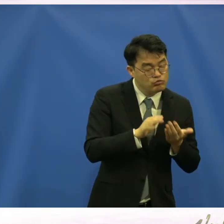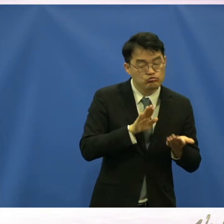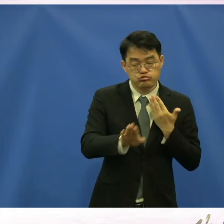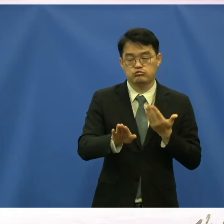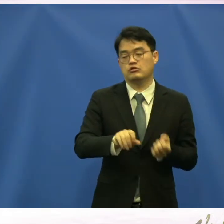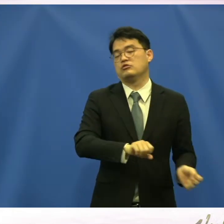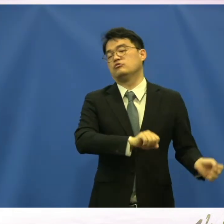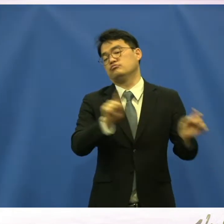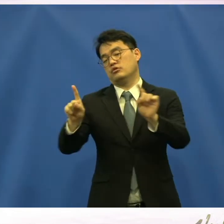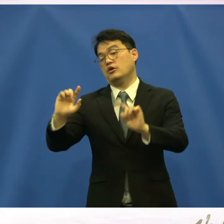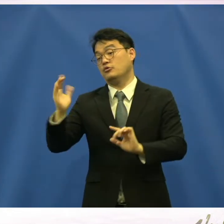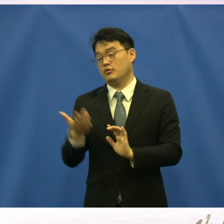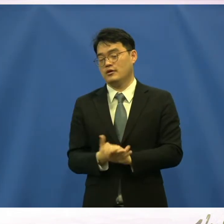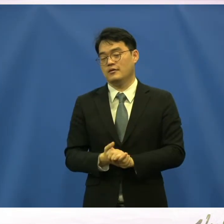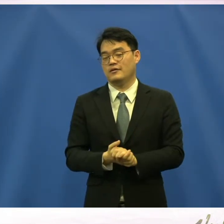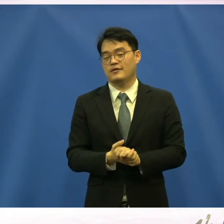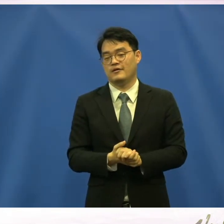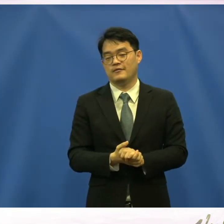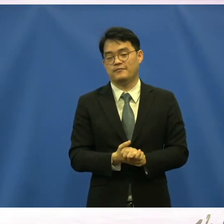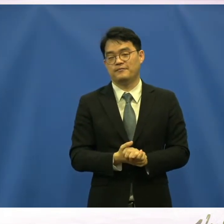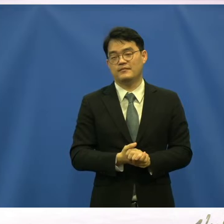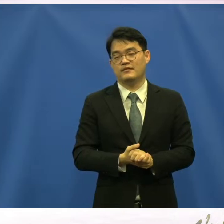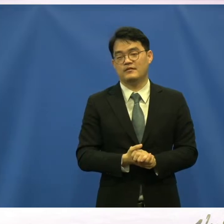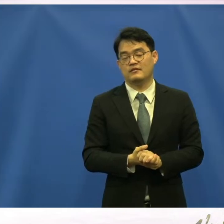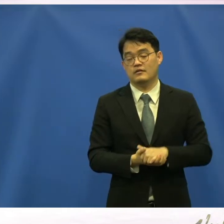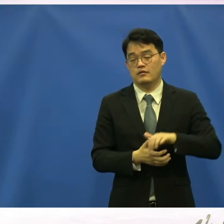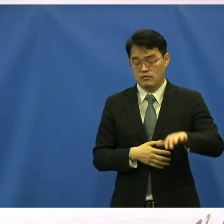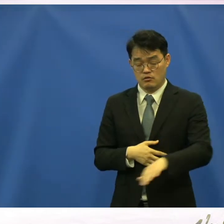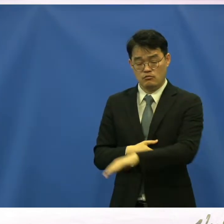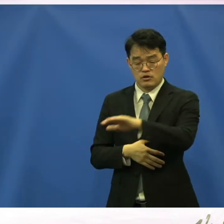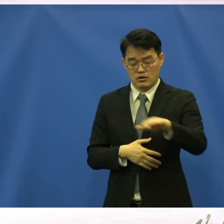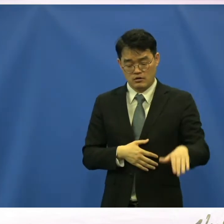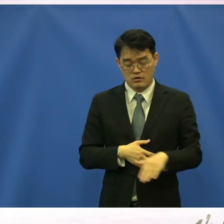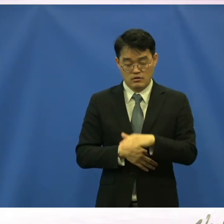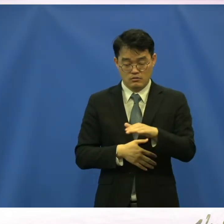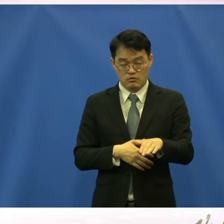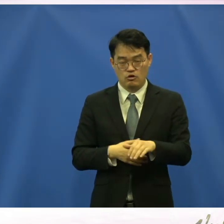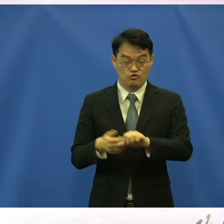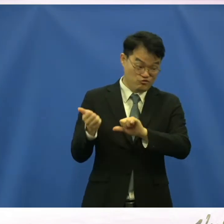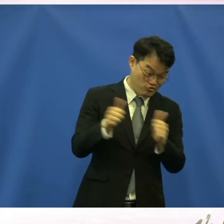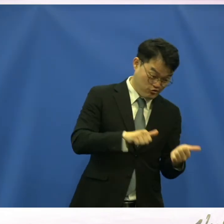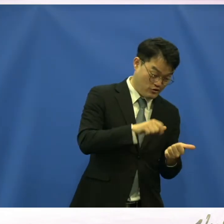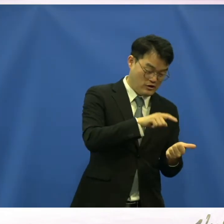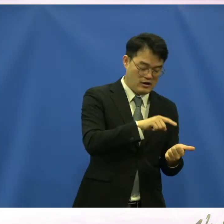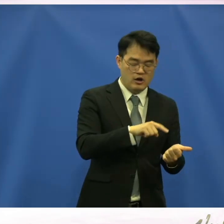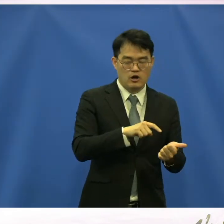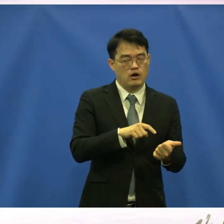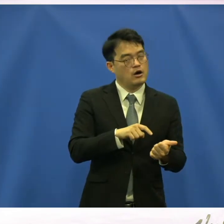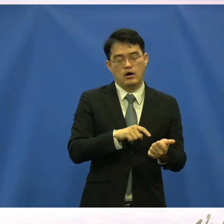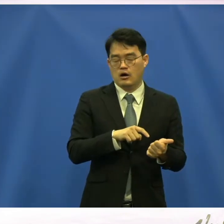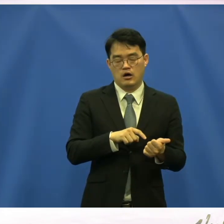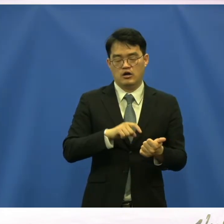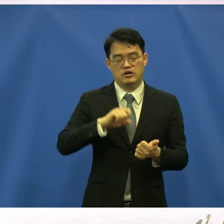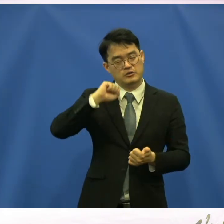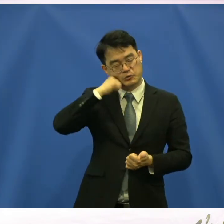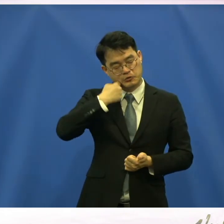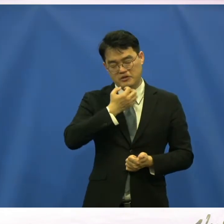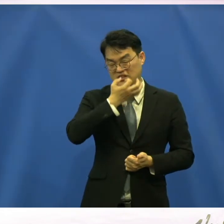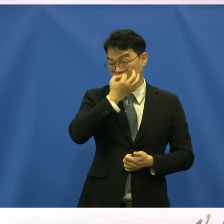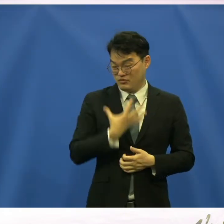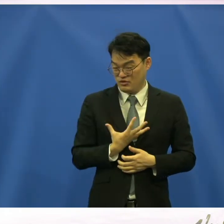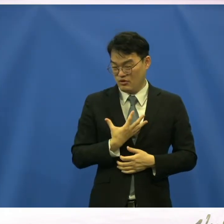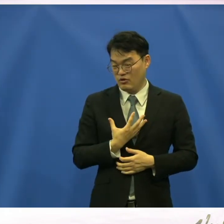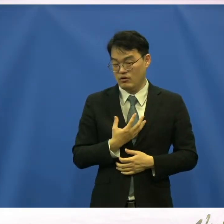살면 현실에 이게 힘들 거라고 생각해요. 왜 그런 생각을 하죠? 우리의 생각과 삶의 태도가 세상에 맞춰져 있기